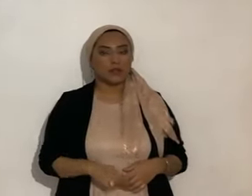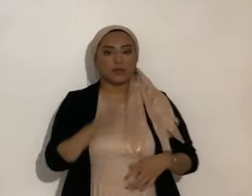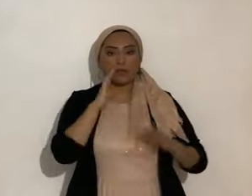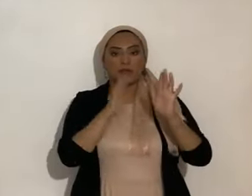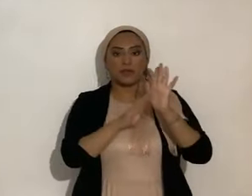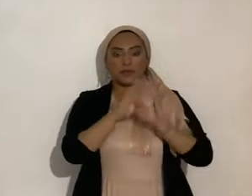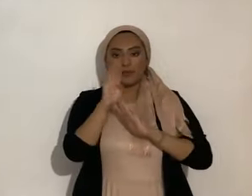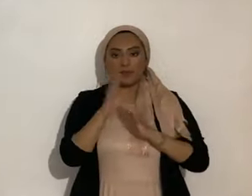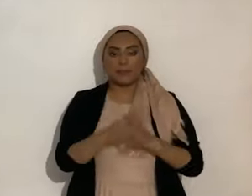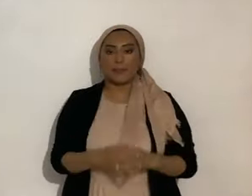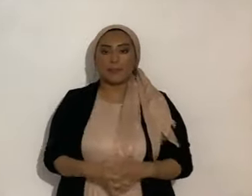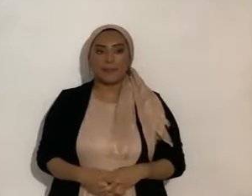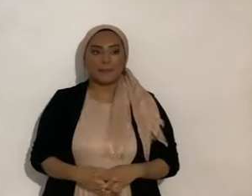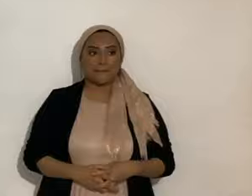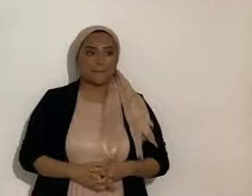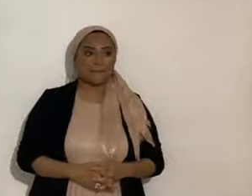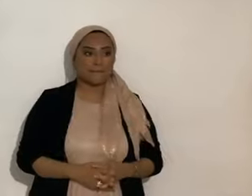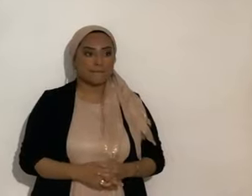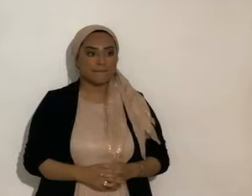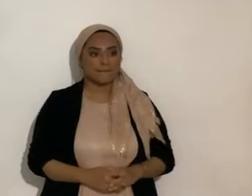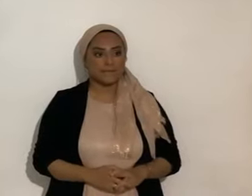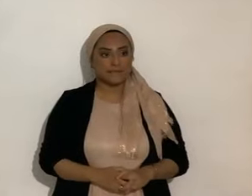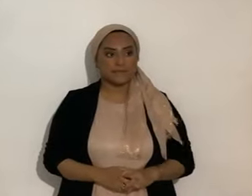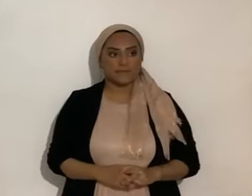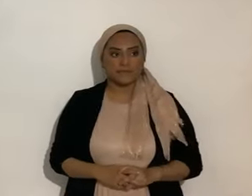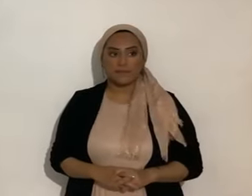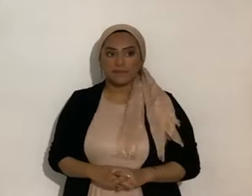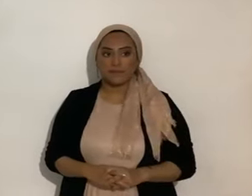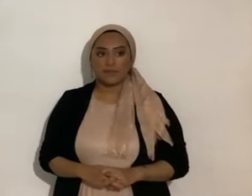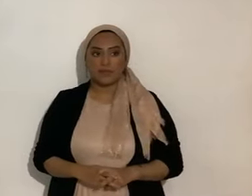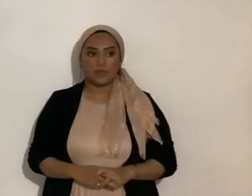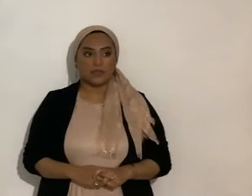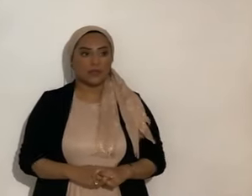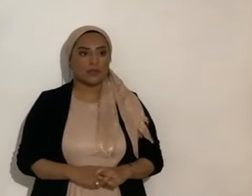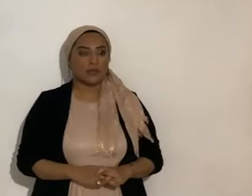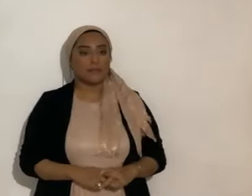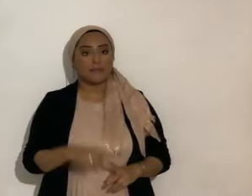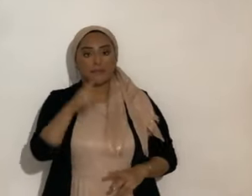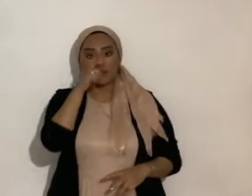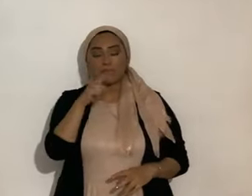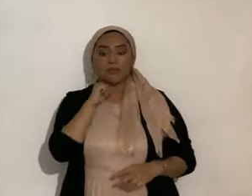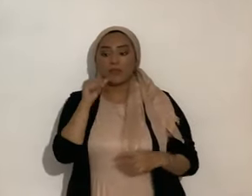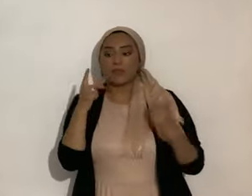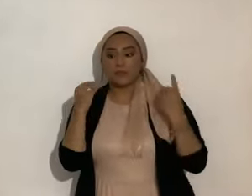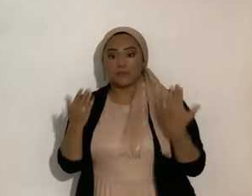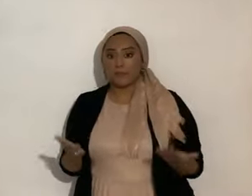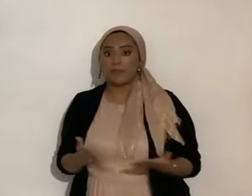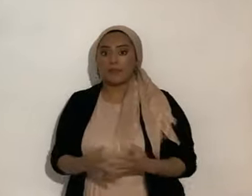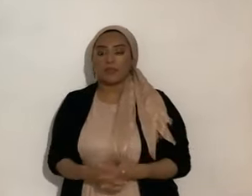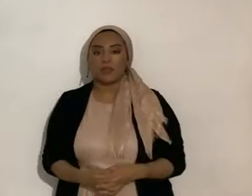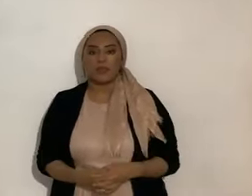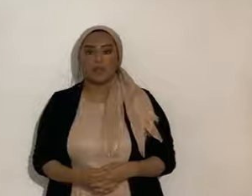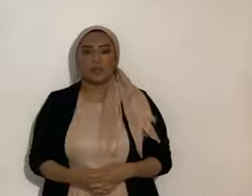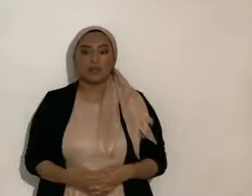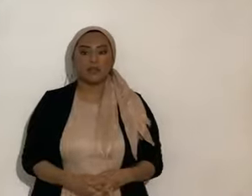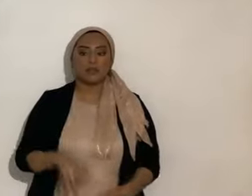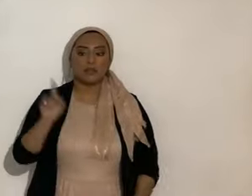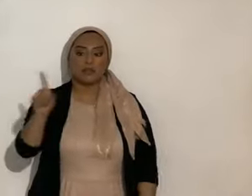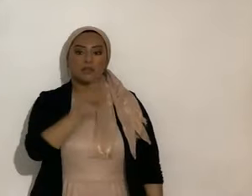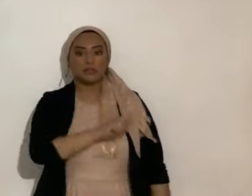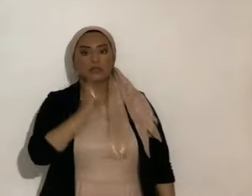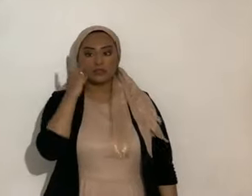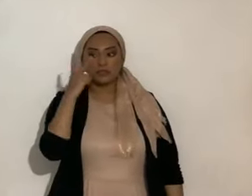No justifique los pecados de los otros y saldrás adelante. Porque si no lo haces, entonces cada uno ve en